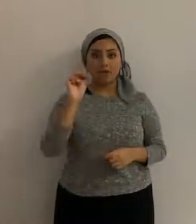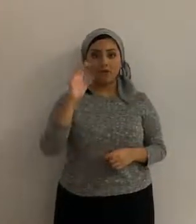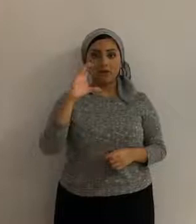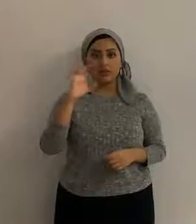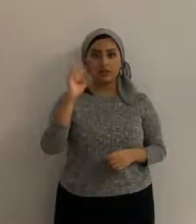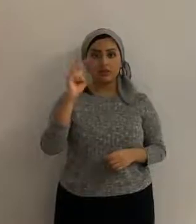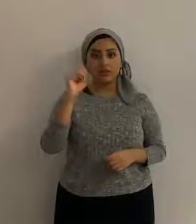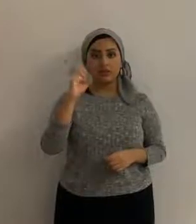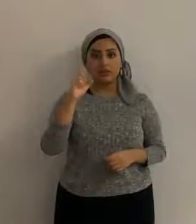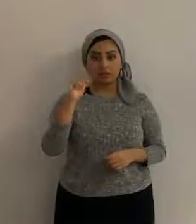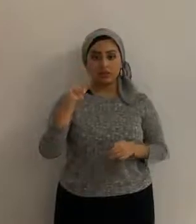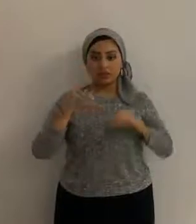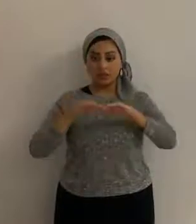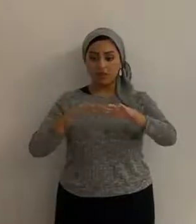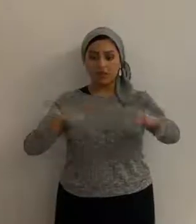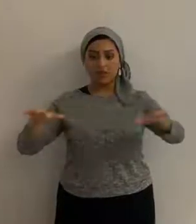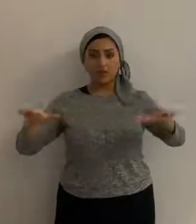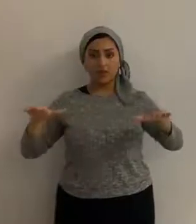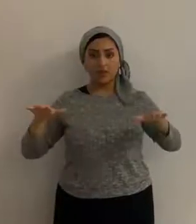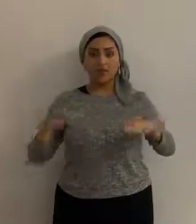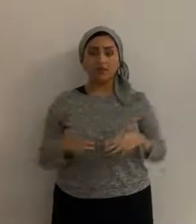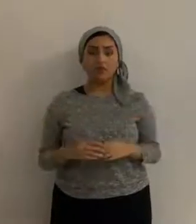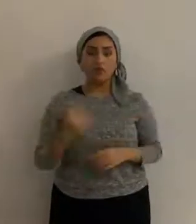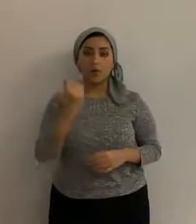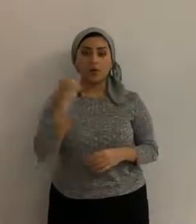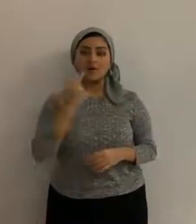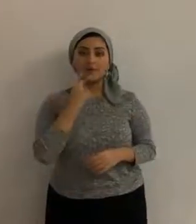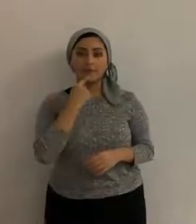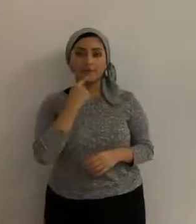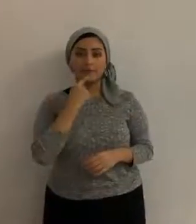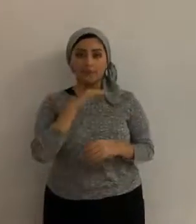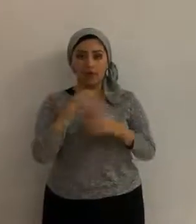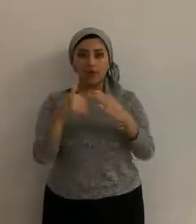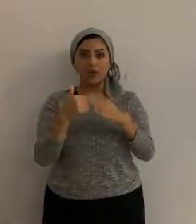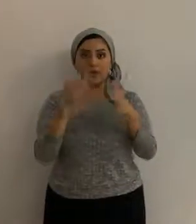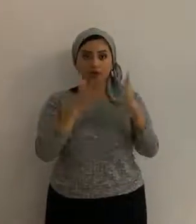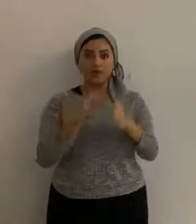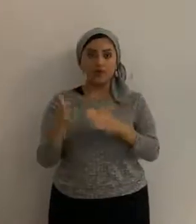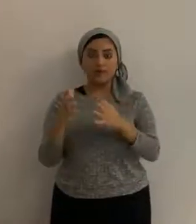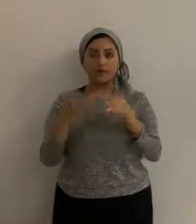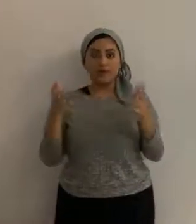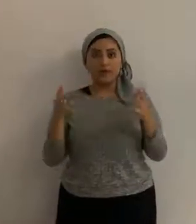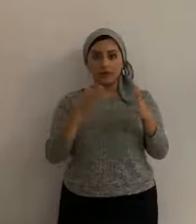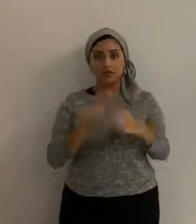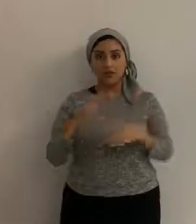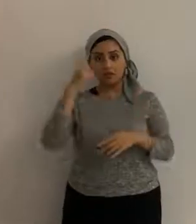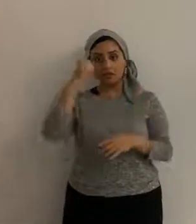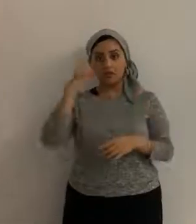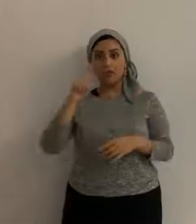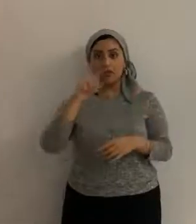Obviamente lanzar es una manera de decirlo, todo es de una manera muy ordenada para que no se desperdicie el material.